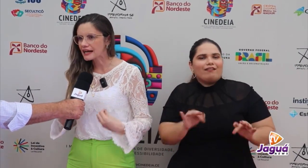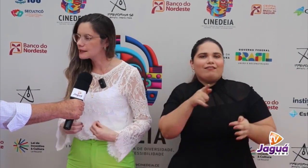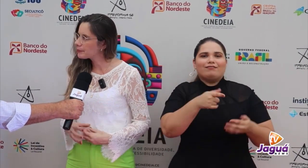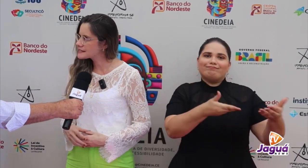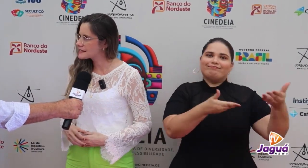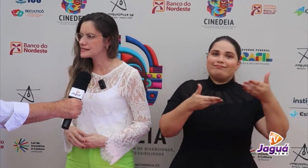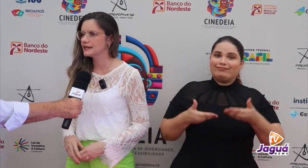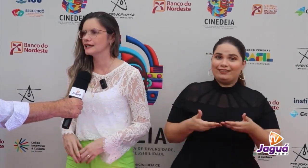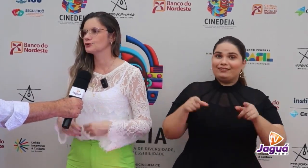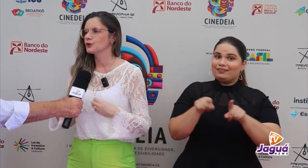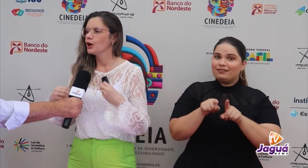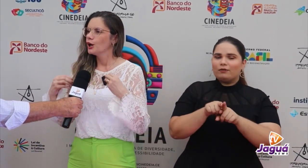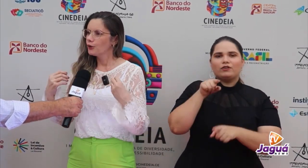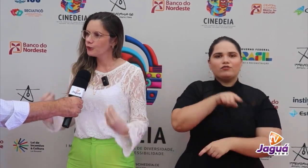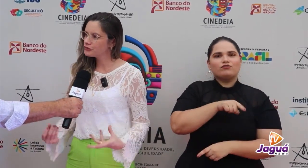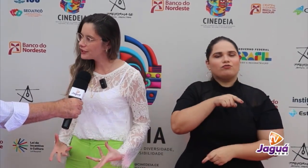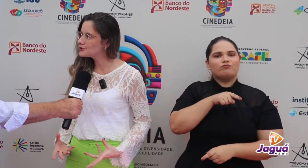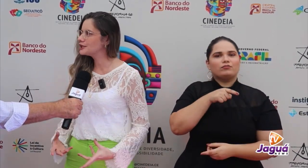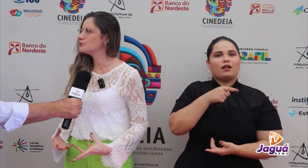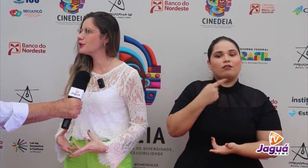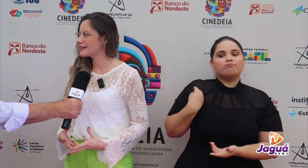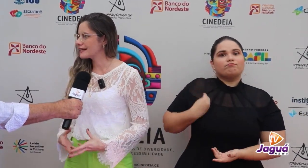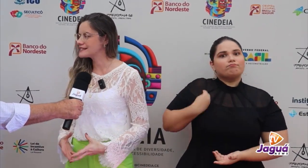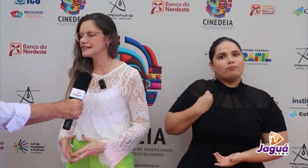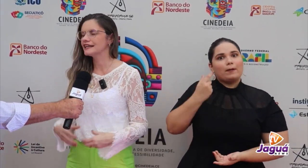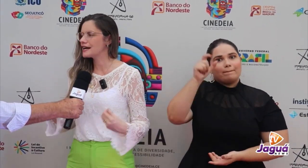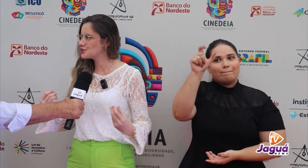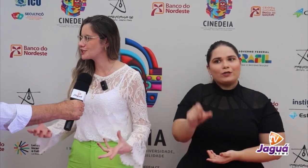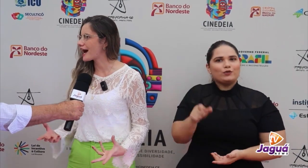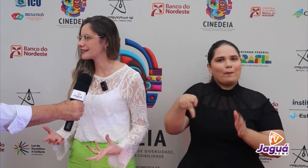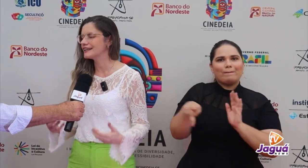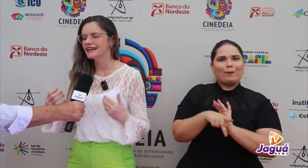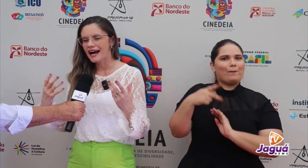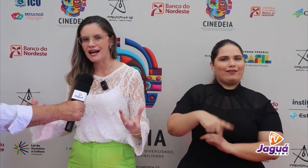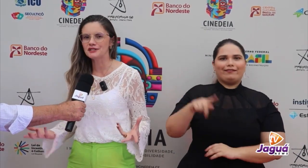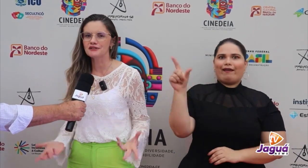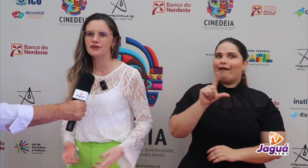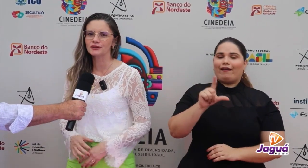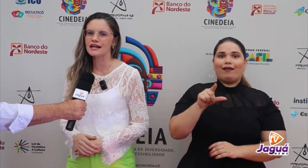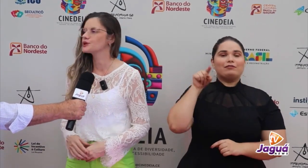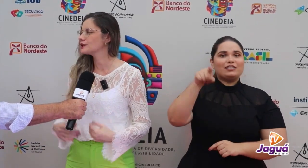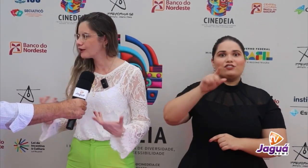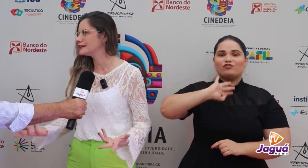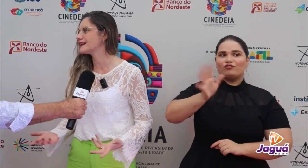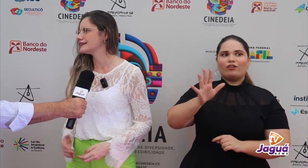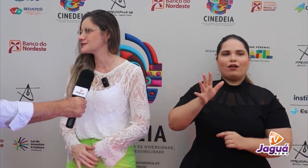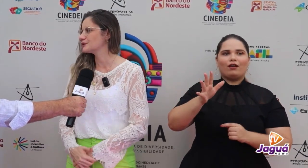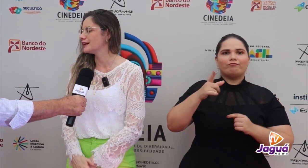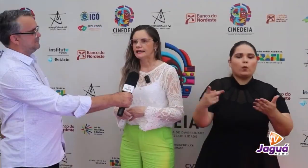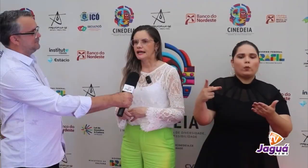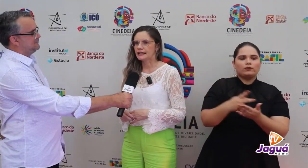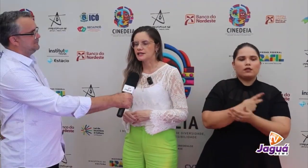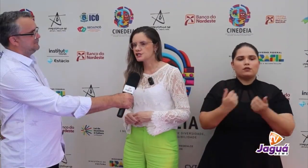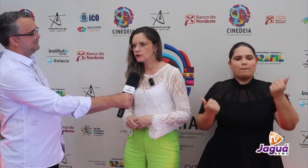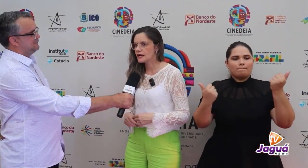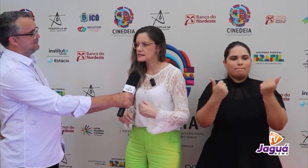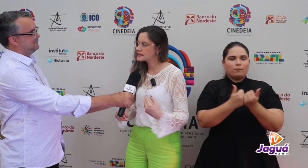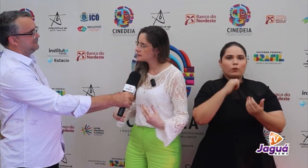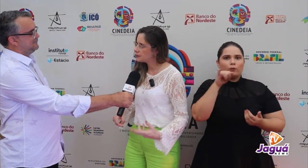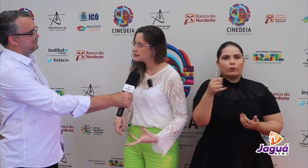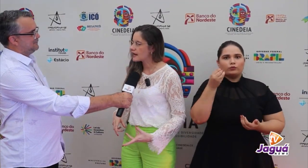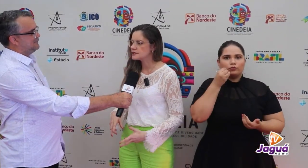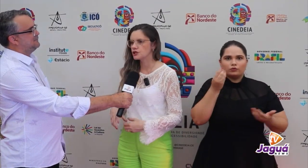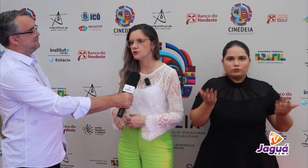né, de estar aqui presenciando um filho de limoeirense que é destaque a nível nacional e internacional. Né? A questão